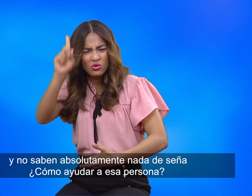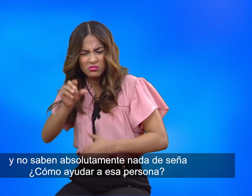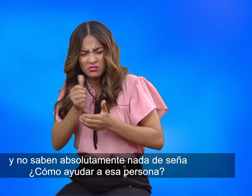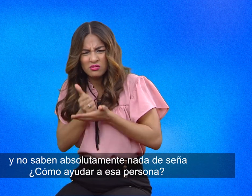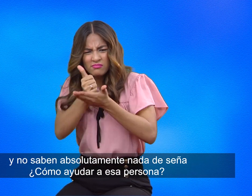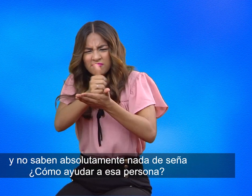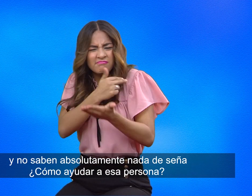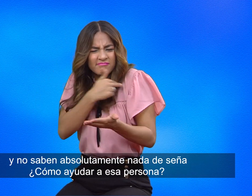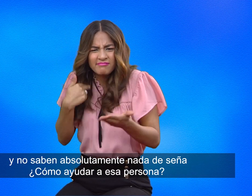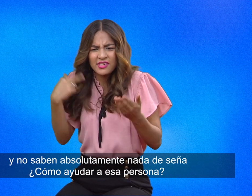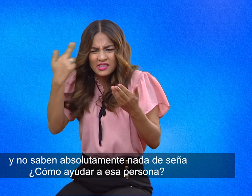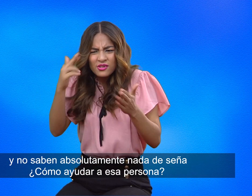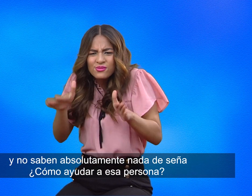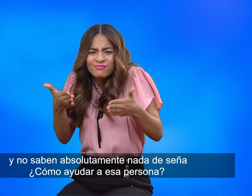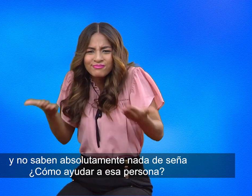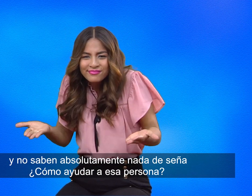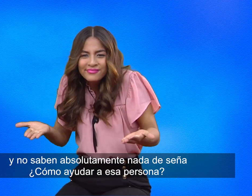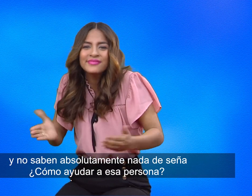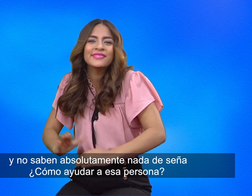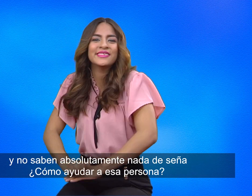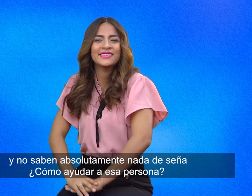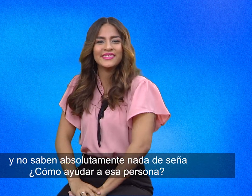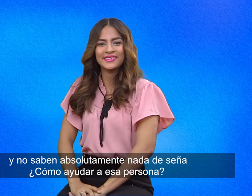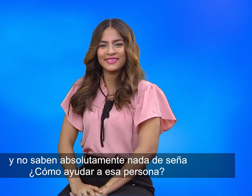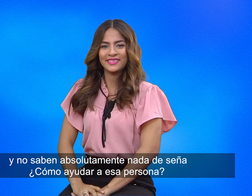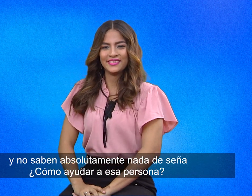saben absolutamente nada de señas? ¿Cómo ayudar a esa persona?